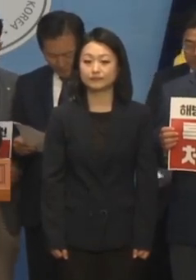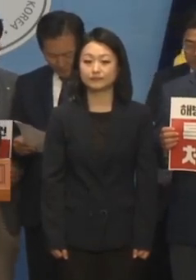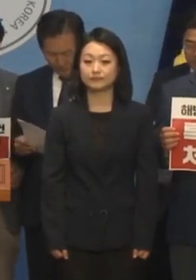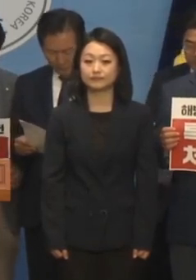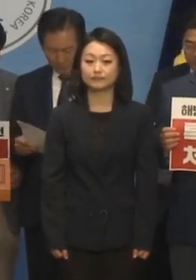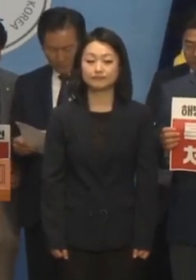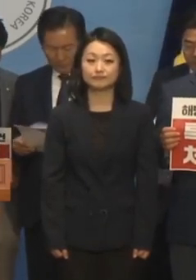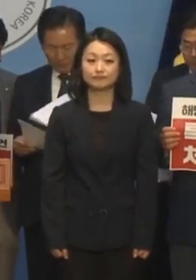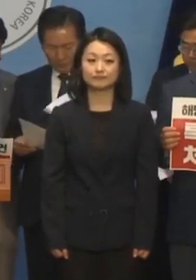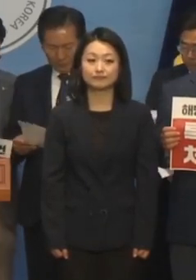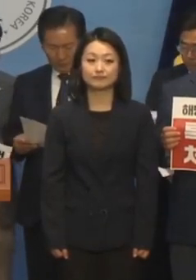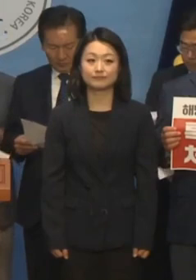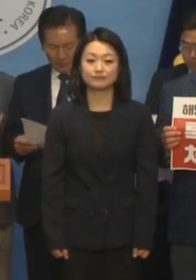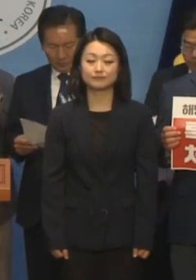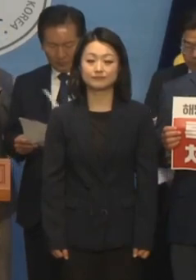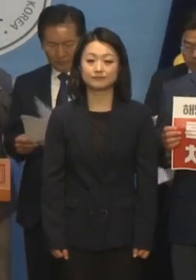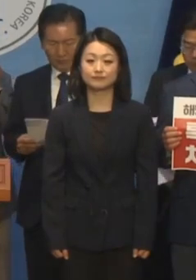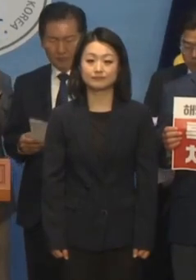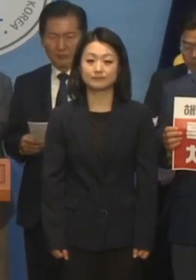예.